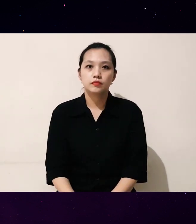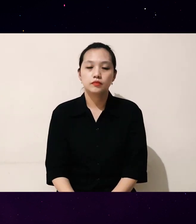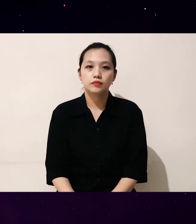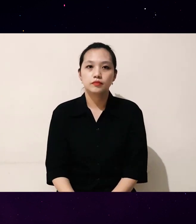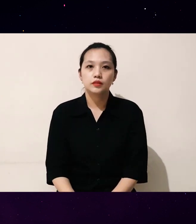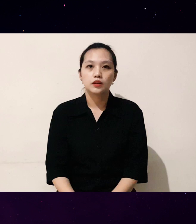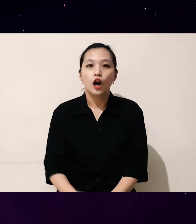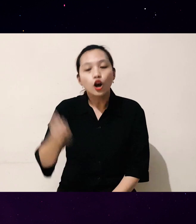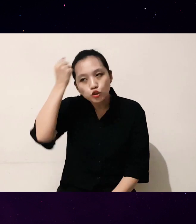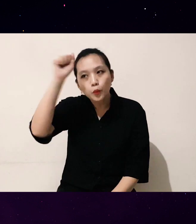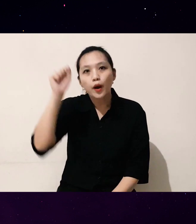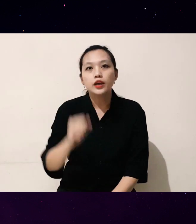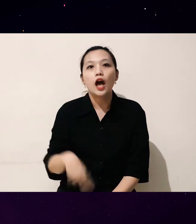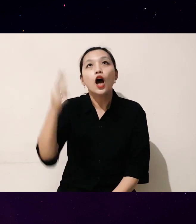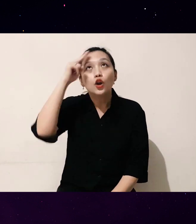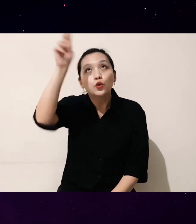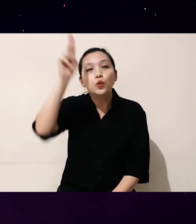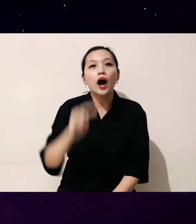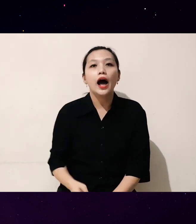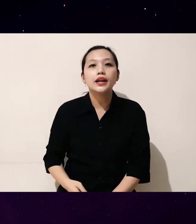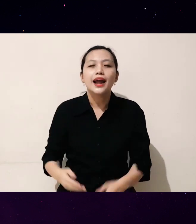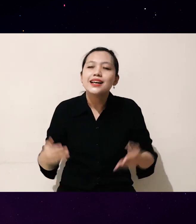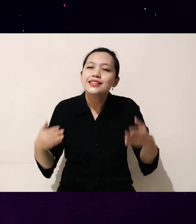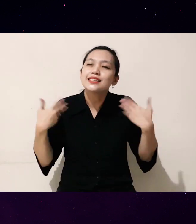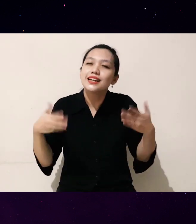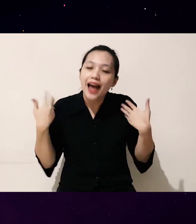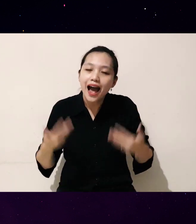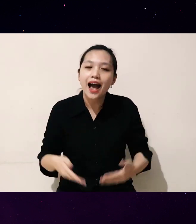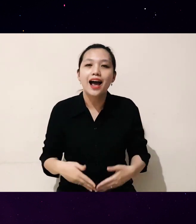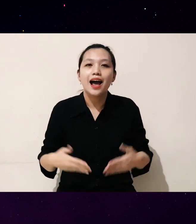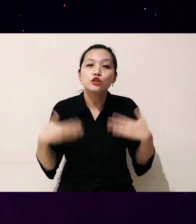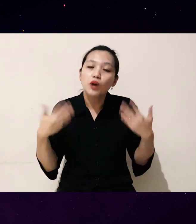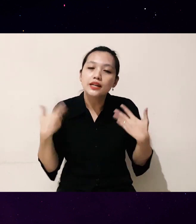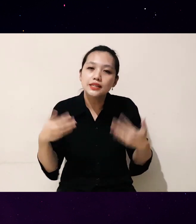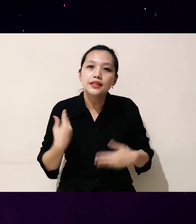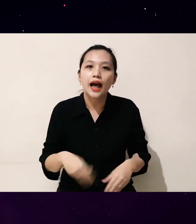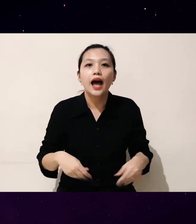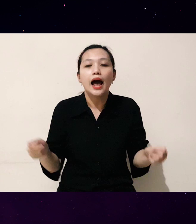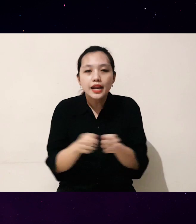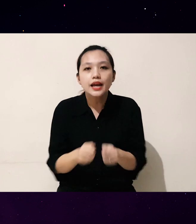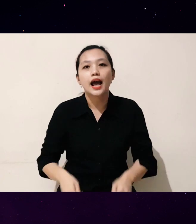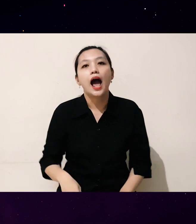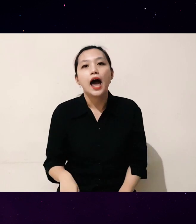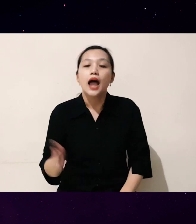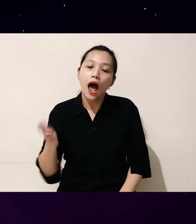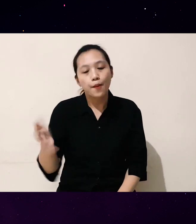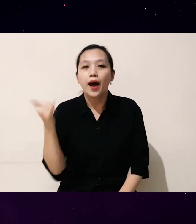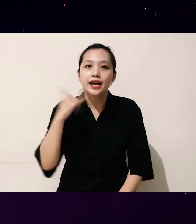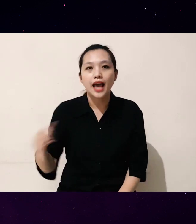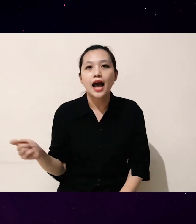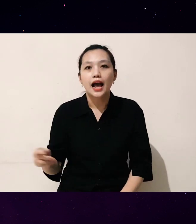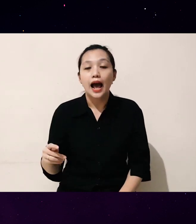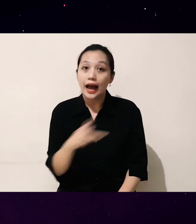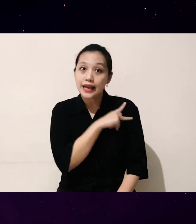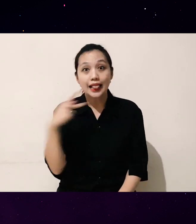turun dan penuh dalam kehidupan kita. Termasuk di tengah-tengah situasi COVID-19 ini. Postur hidup pertama yang